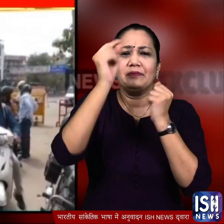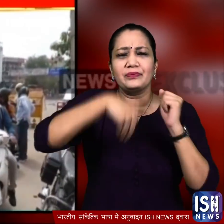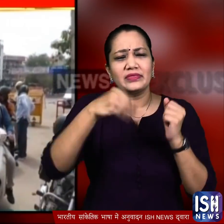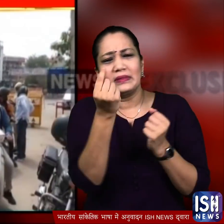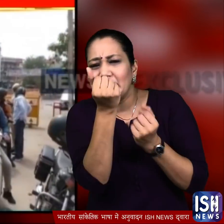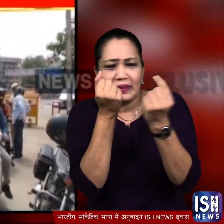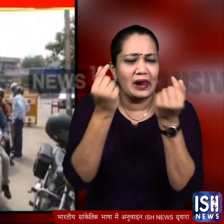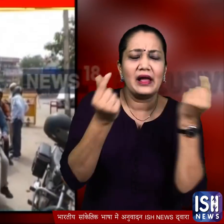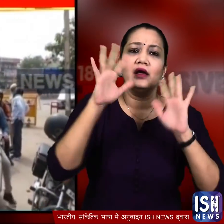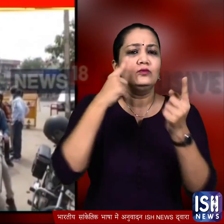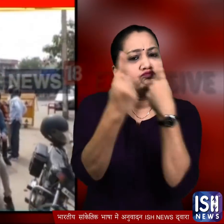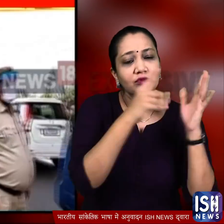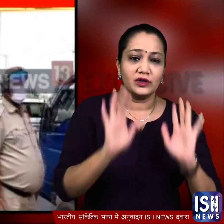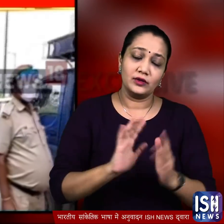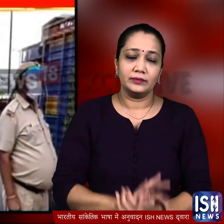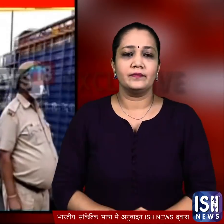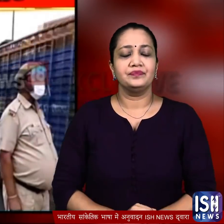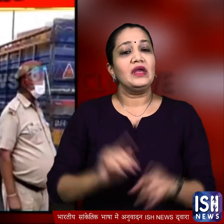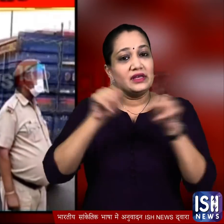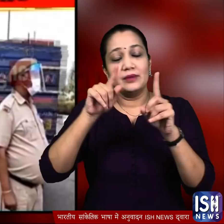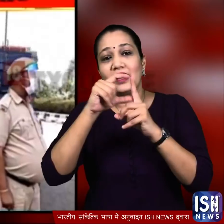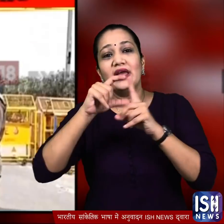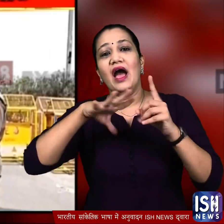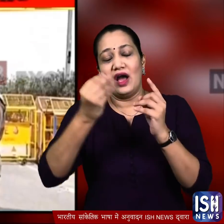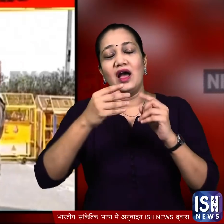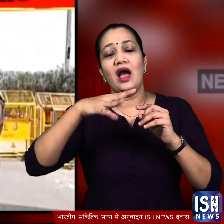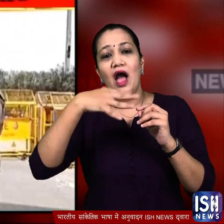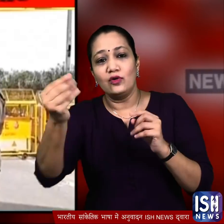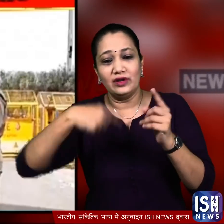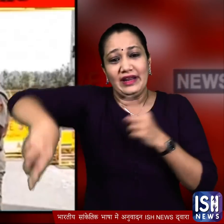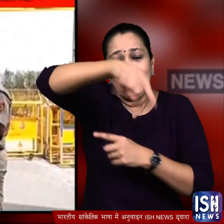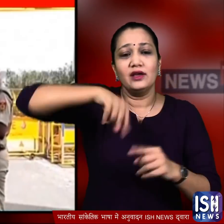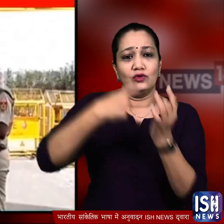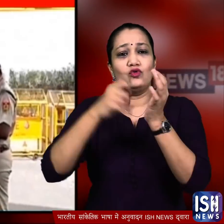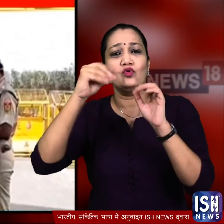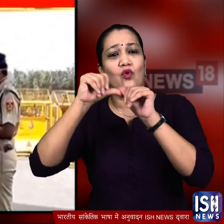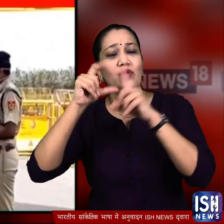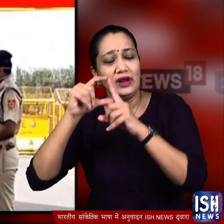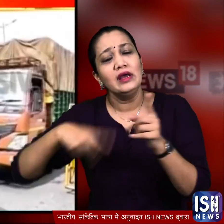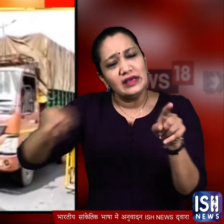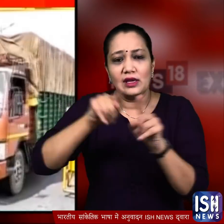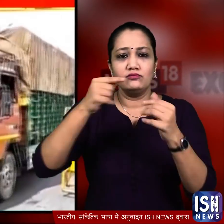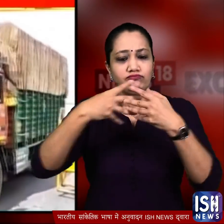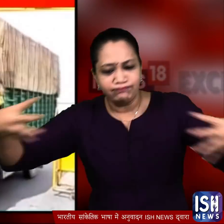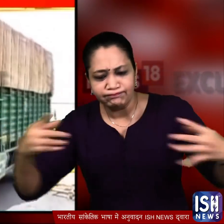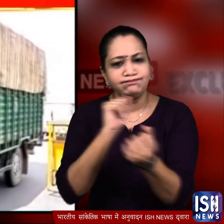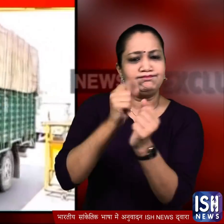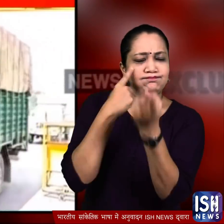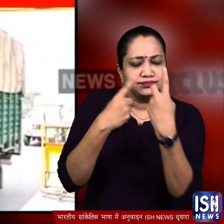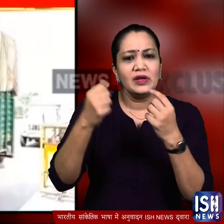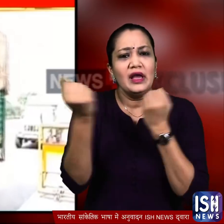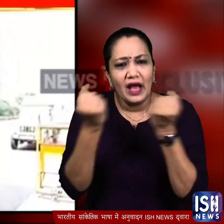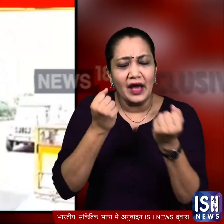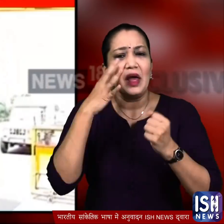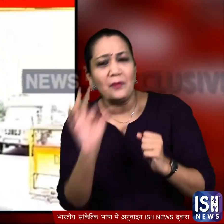दिखी, जिसकी जांच में पुलिस वाले लगे रहे। कुछ ऐसा ही हाल दिल्ली की आउटर रिंग रोड पर भी रहा, जहां पुलिस वाले बैरिकेडिंग लगाकर बैठे रहे।